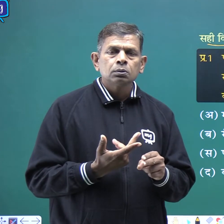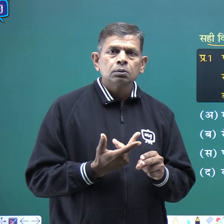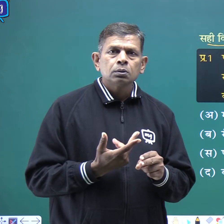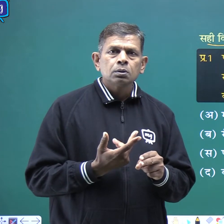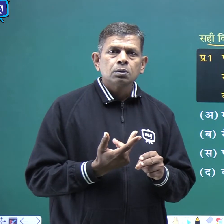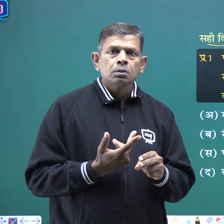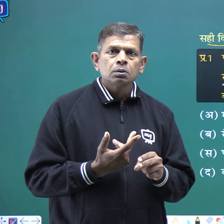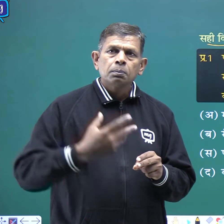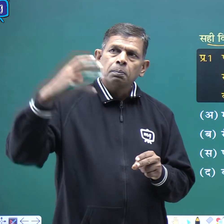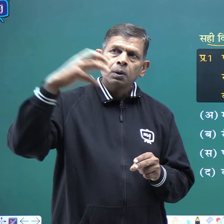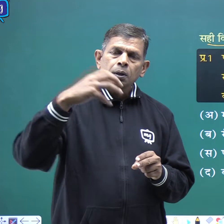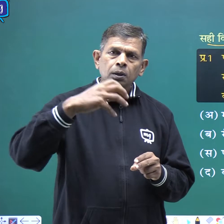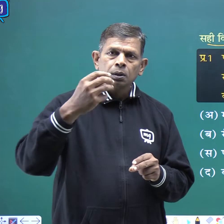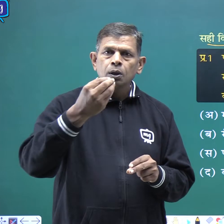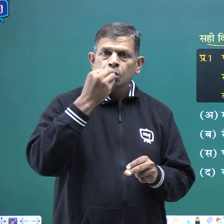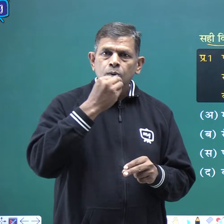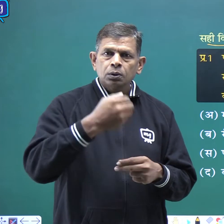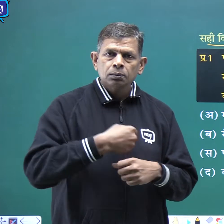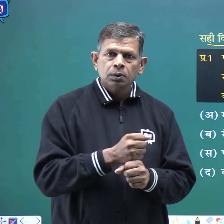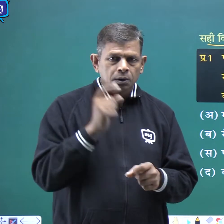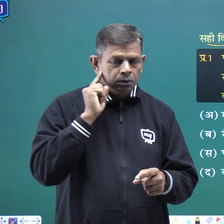प्रकाश संश्लेषण हेतु